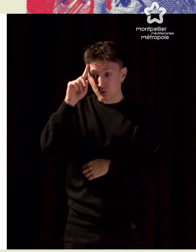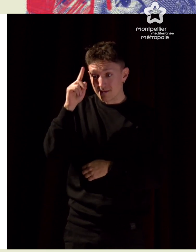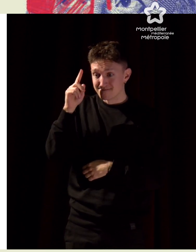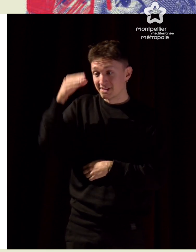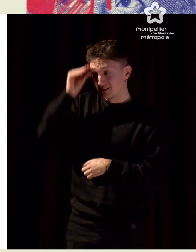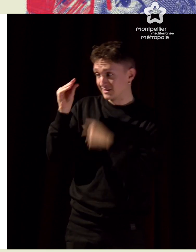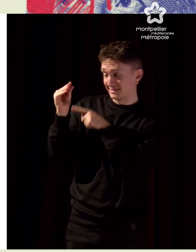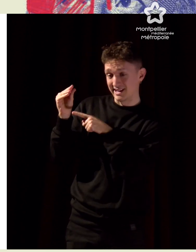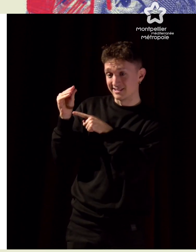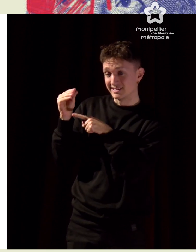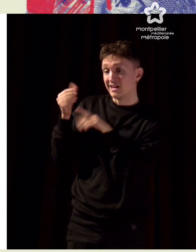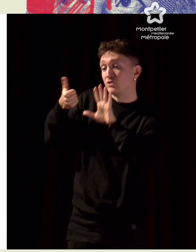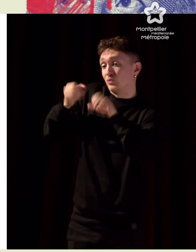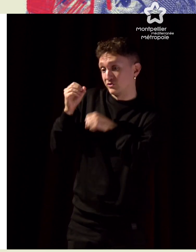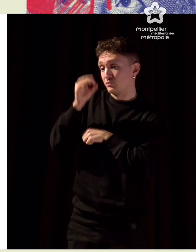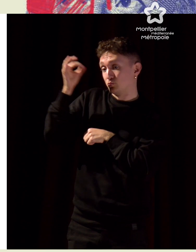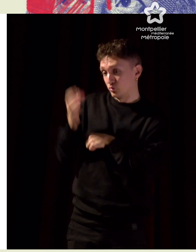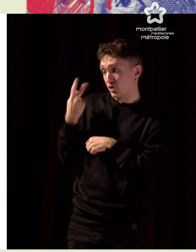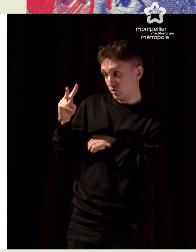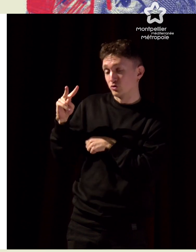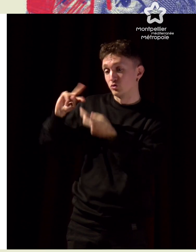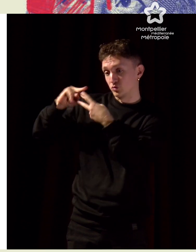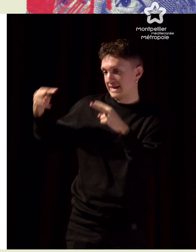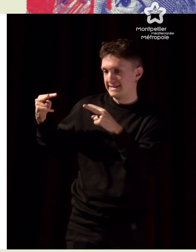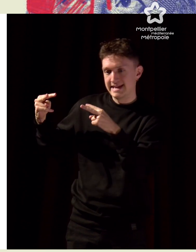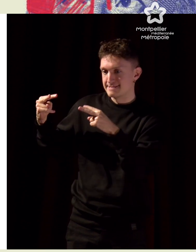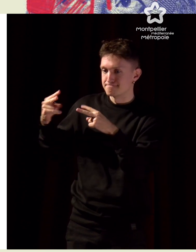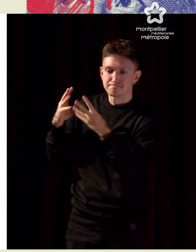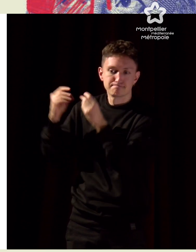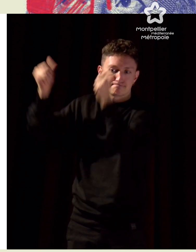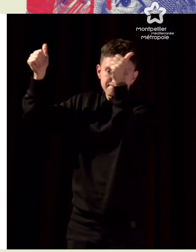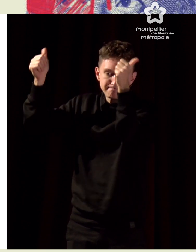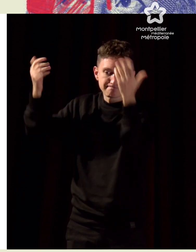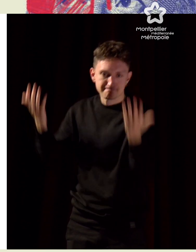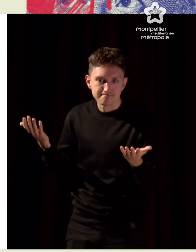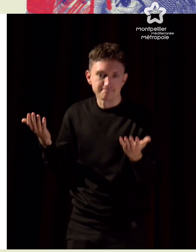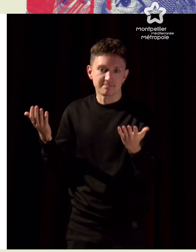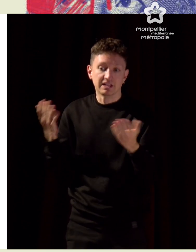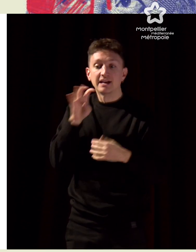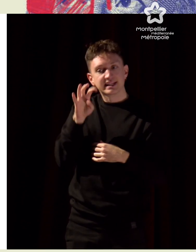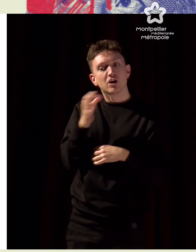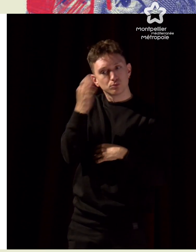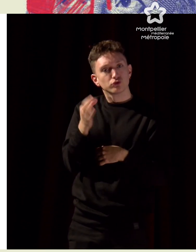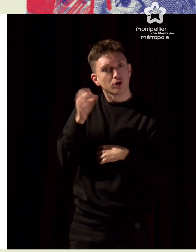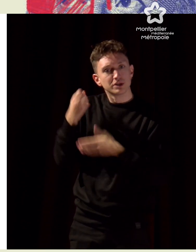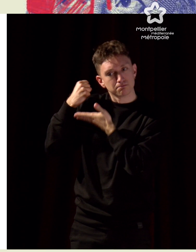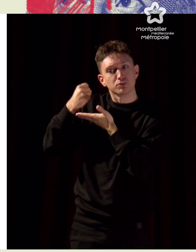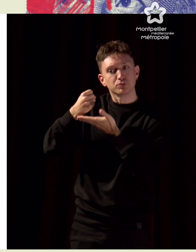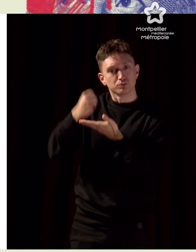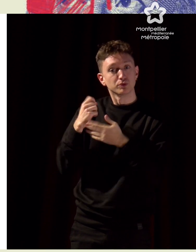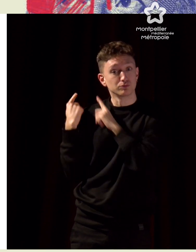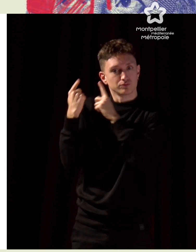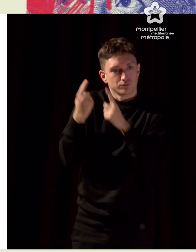qui ne nous a pas été transmis. Il n'y a que 40% du génome de Néandertal qui nous a été transmis. Donc